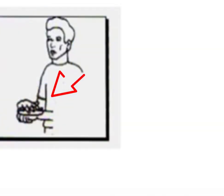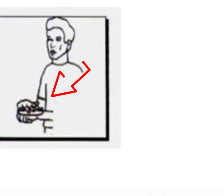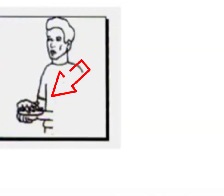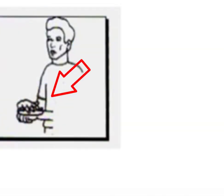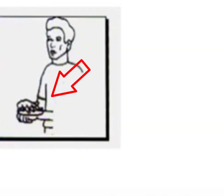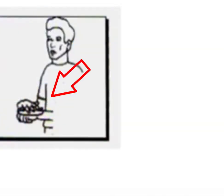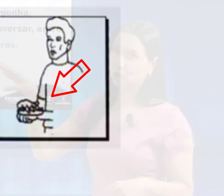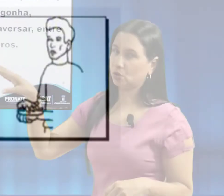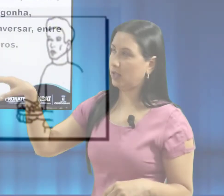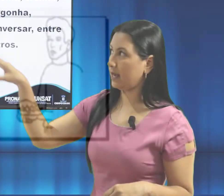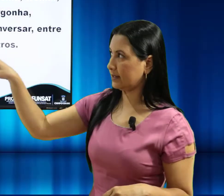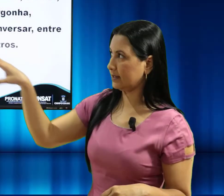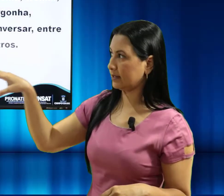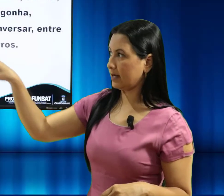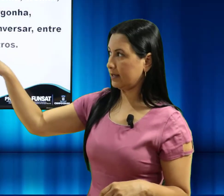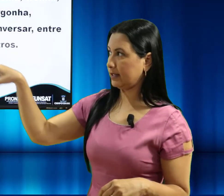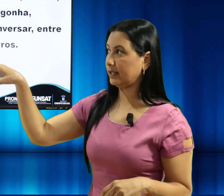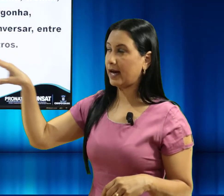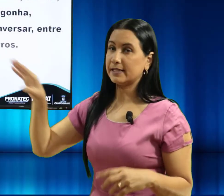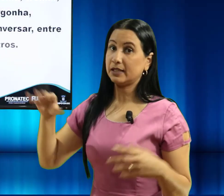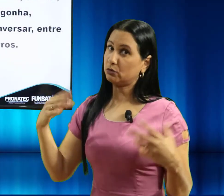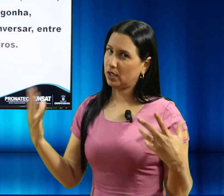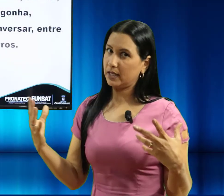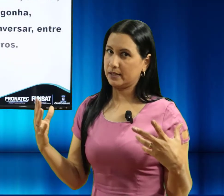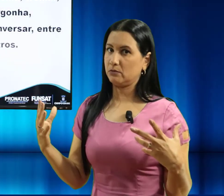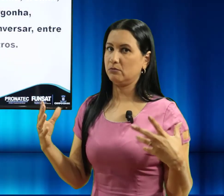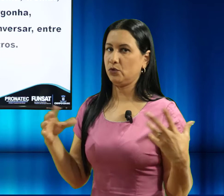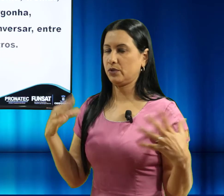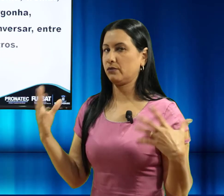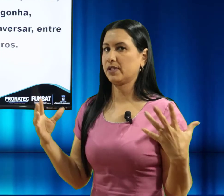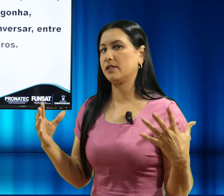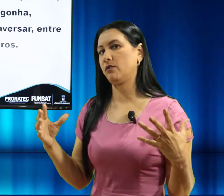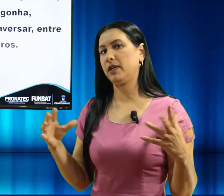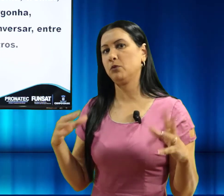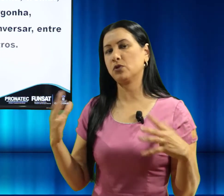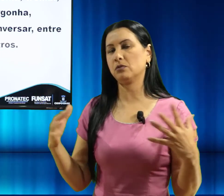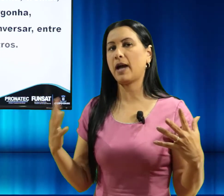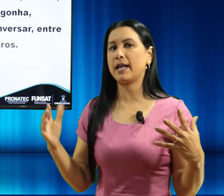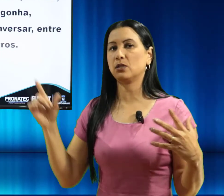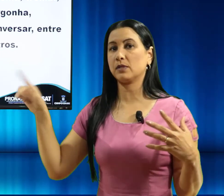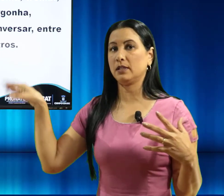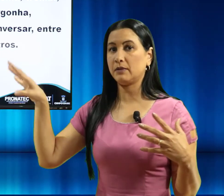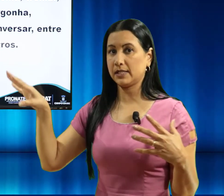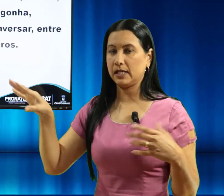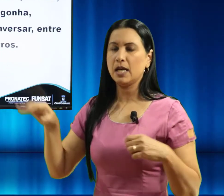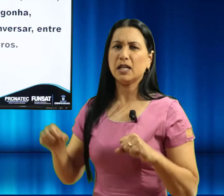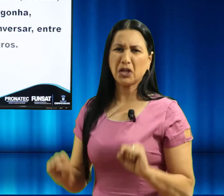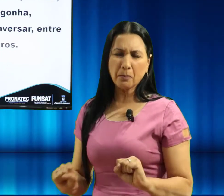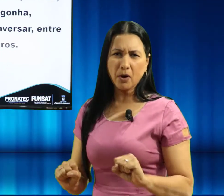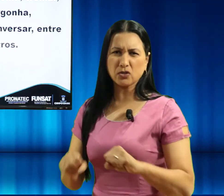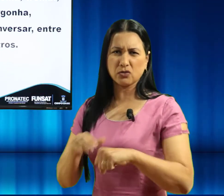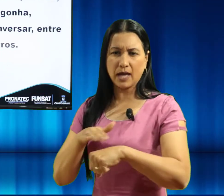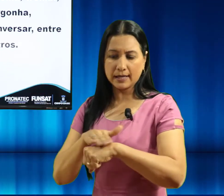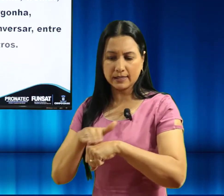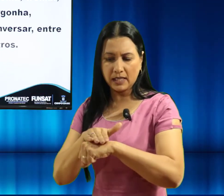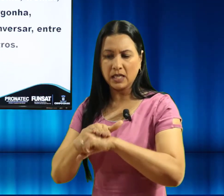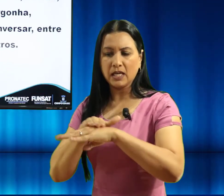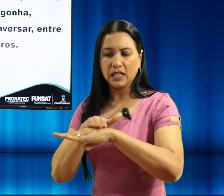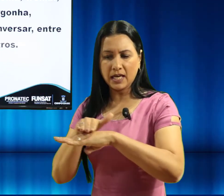ainda hoje, esses sinais ainda utilizam. Vocês vão ver em muitos lugares usando assim. Então, eu posso usar assim e